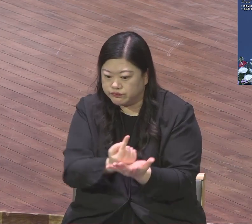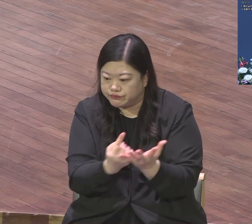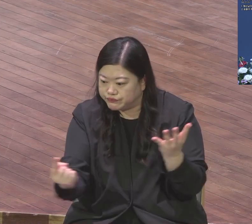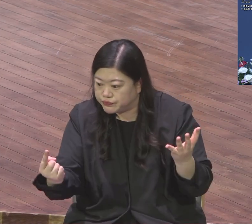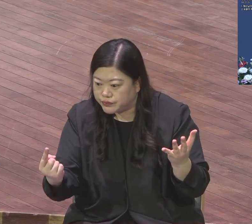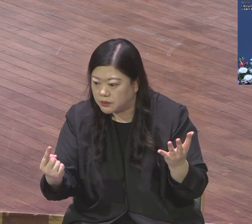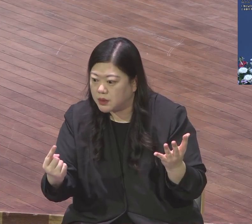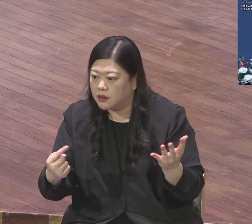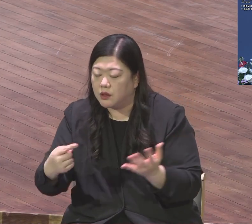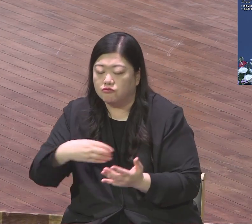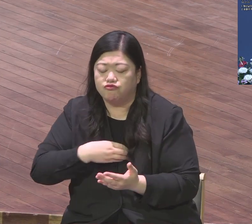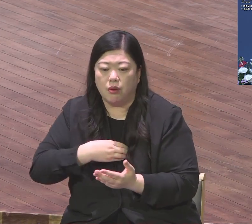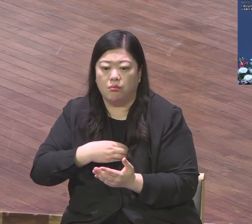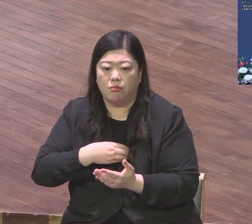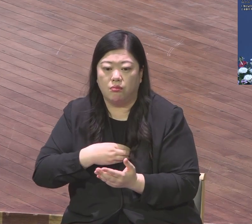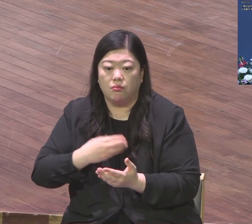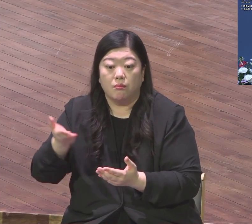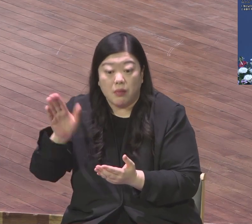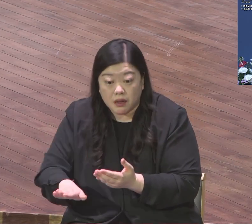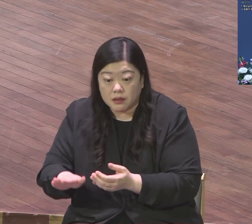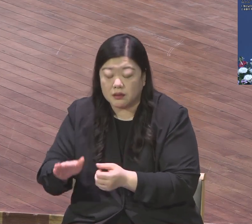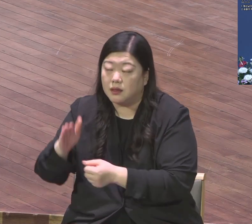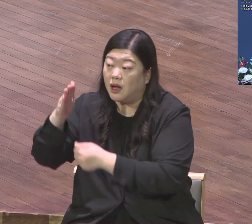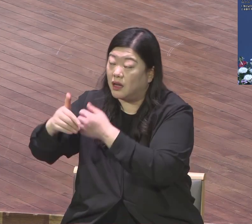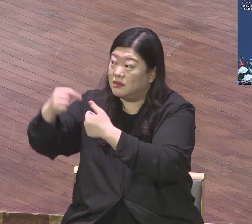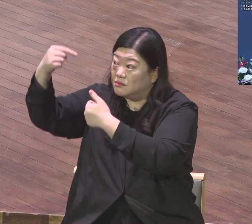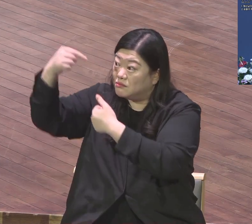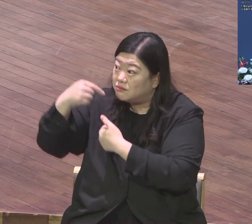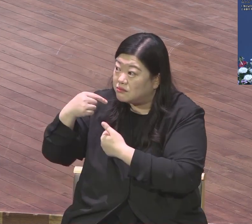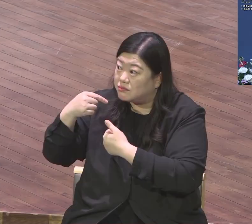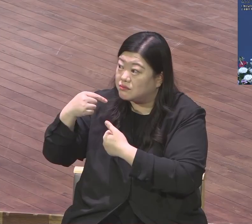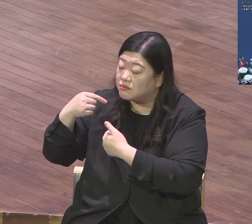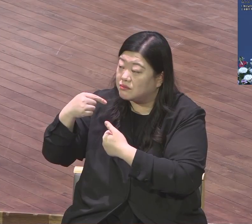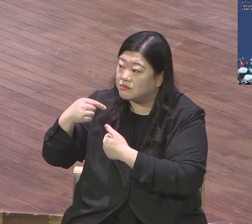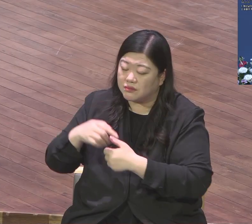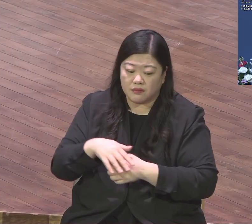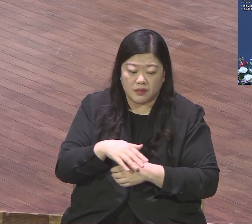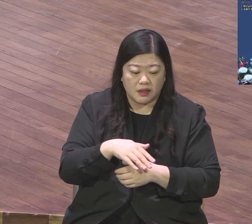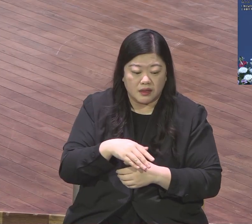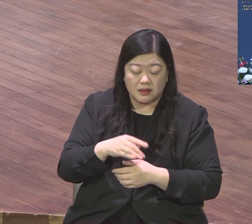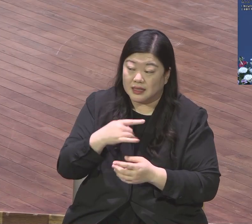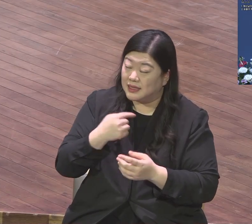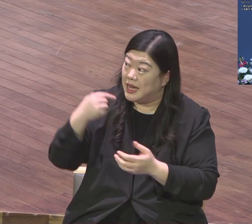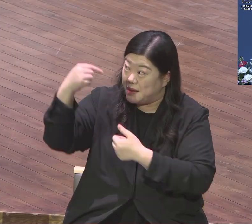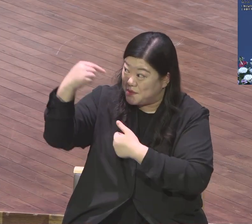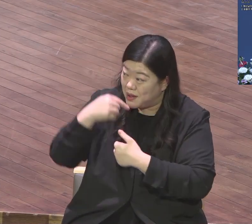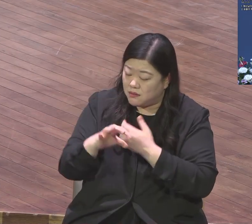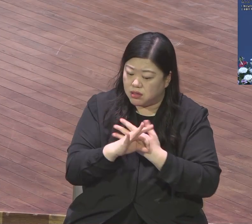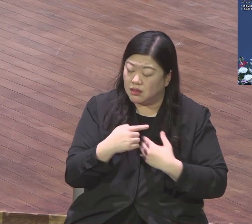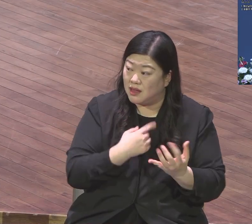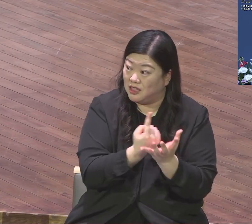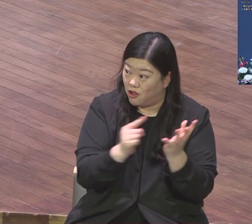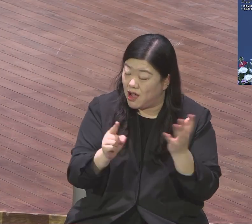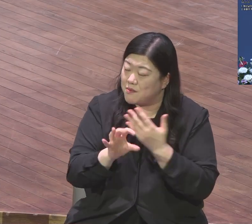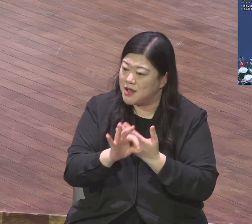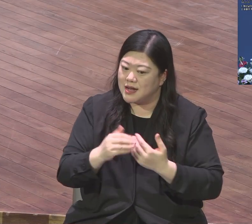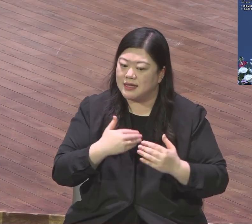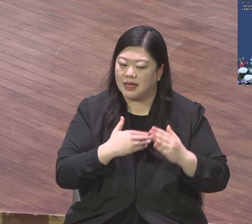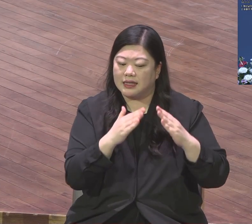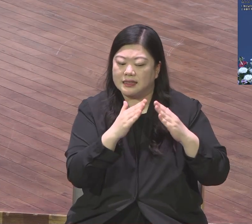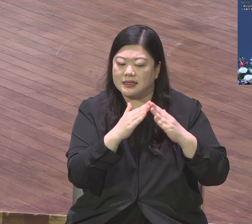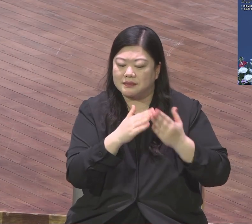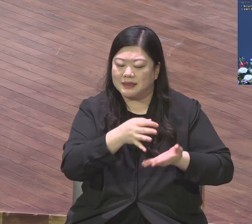그러니까 집을 떠나서 뭐 여행을 한다. 그것도 뭐 이렇게 가족들 데리고 좀 많은 재산을 가지고